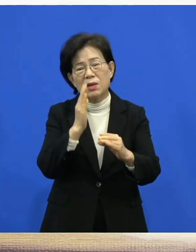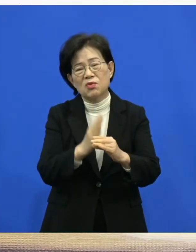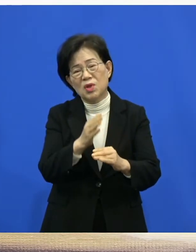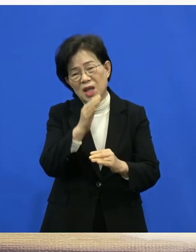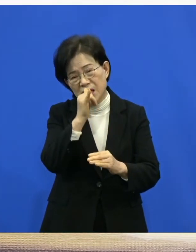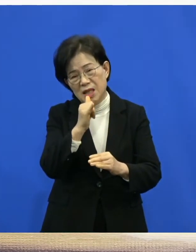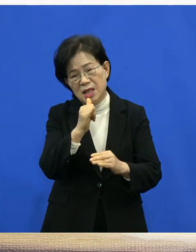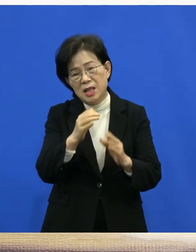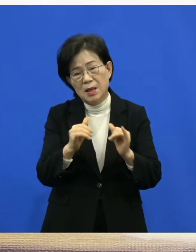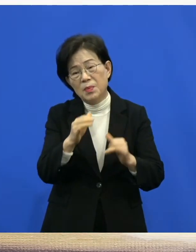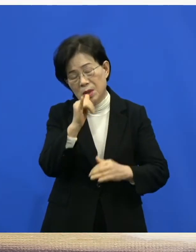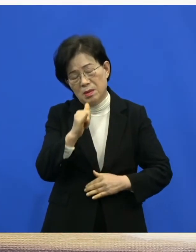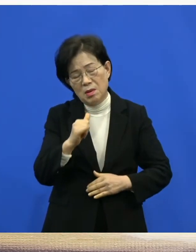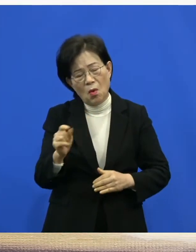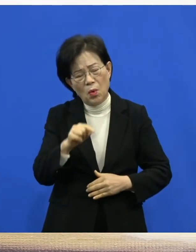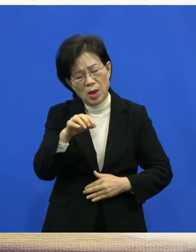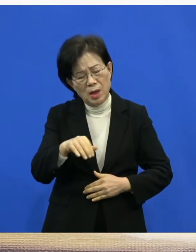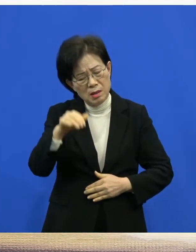어디까지 내려가지?